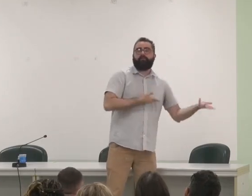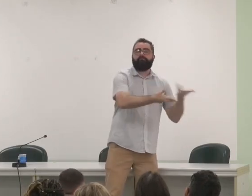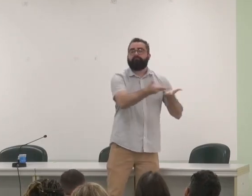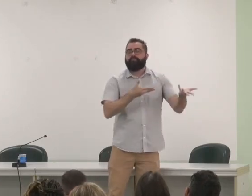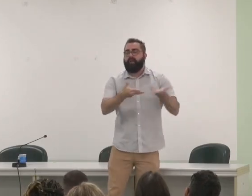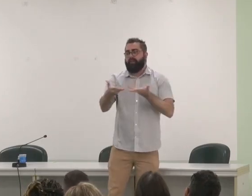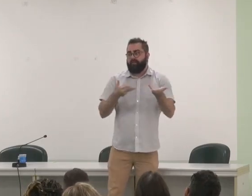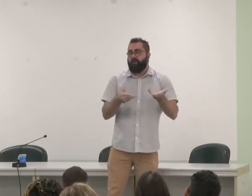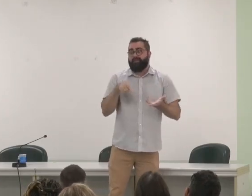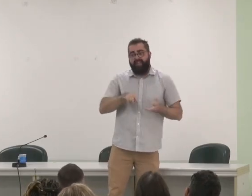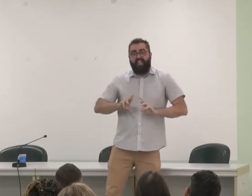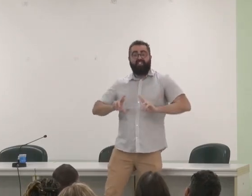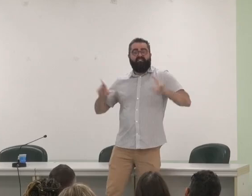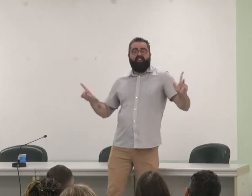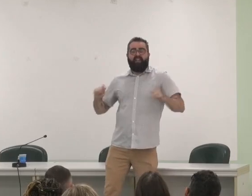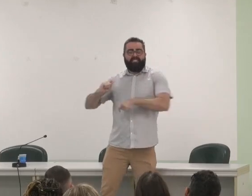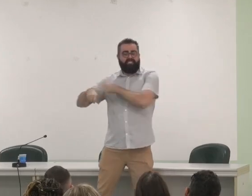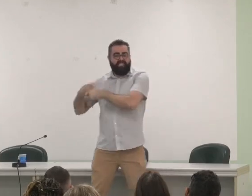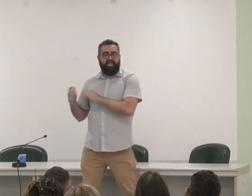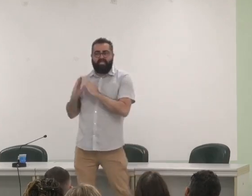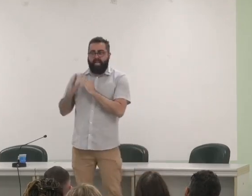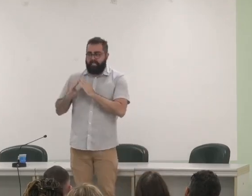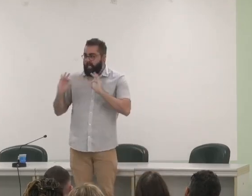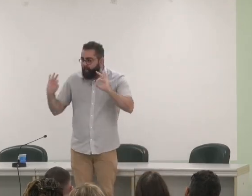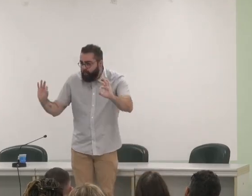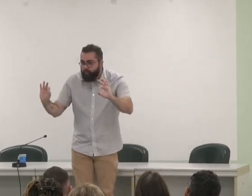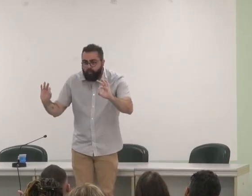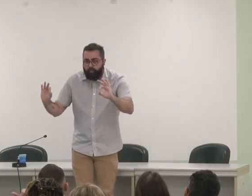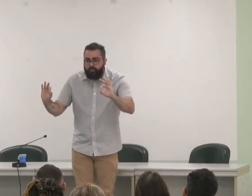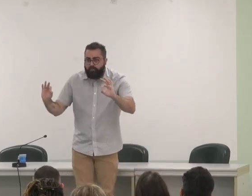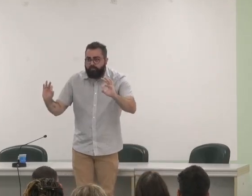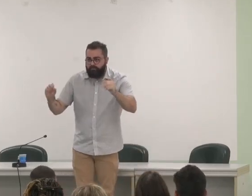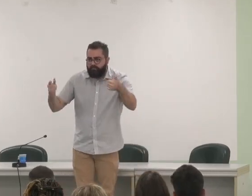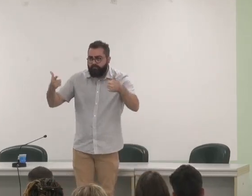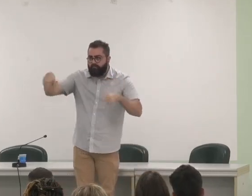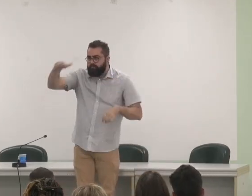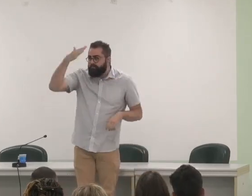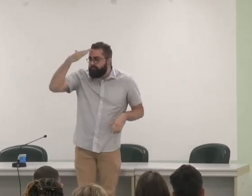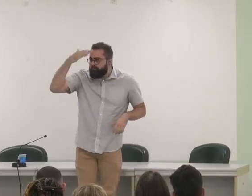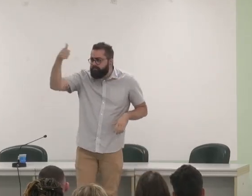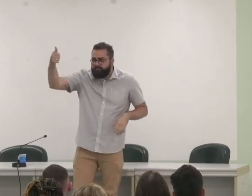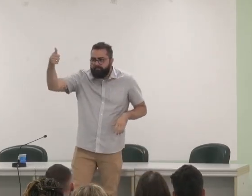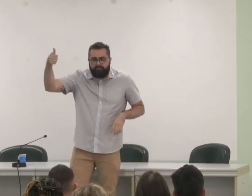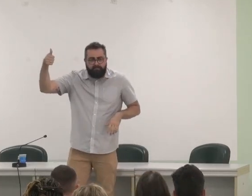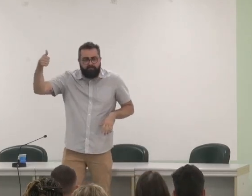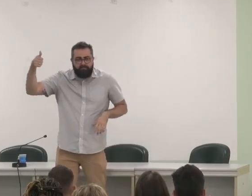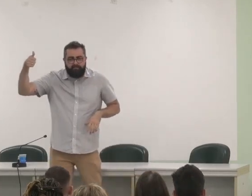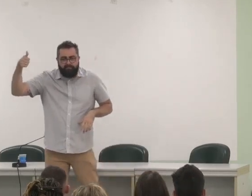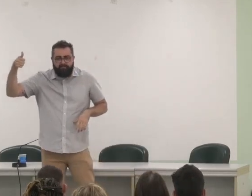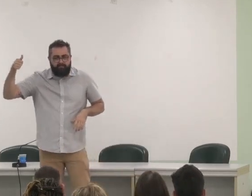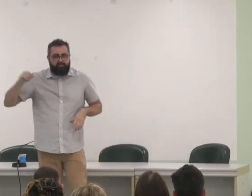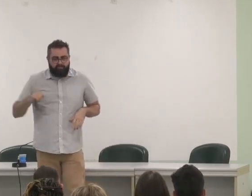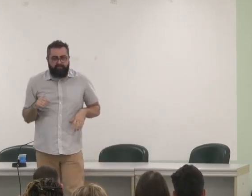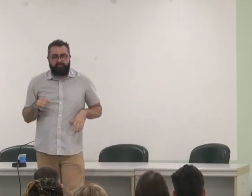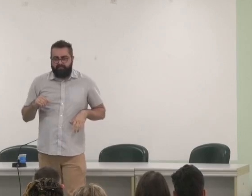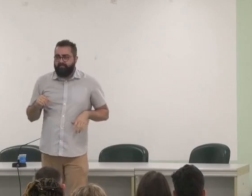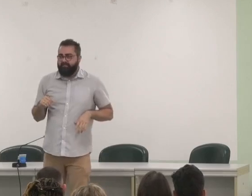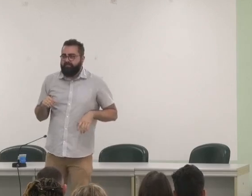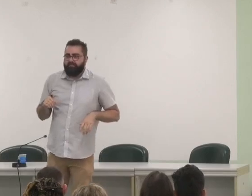pessoas surdas ali estão. Então, é diferente dos sinais domésticos, onde essas pessoas em situação de isolamento desenvolvem. Tudo